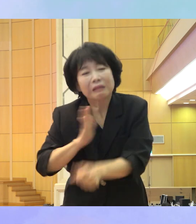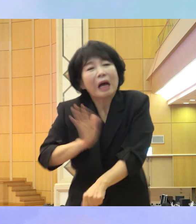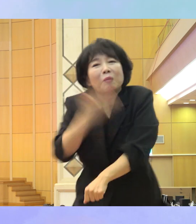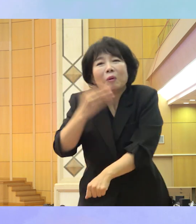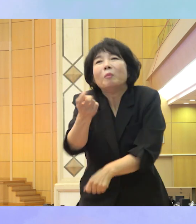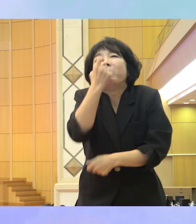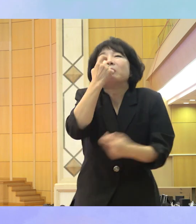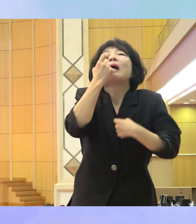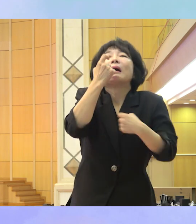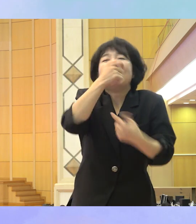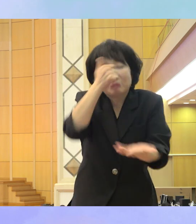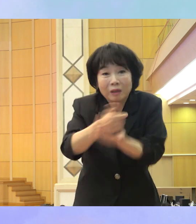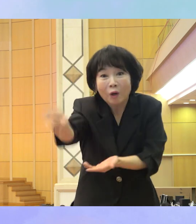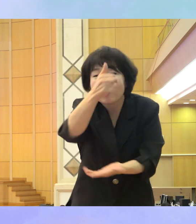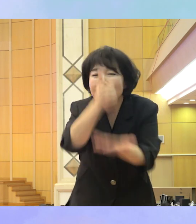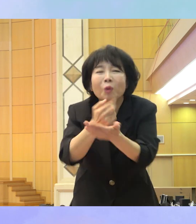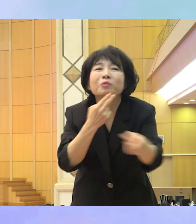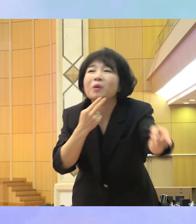문제는 나에게 있습니다.